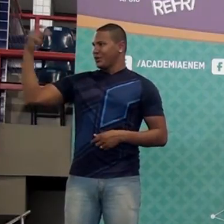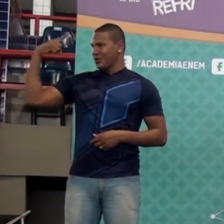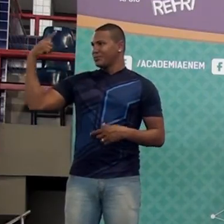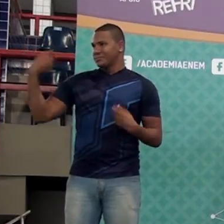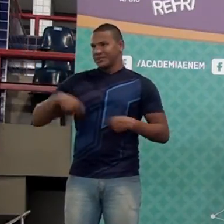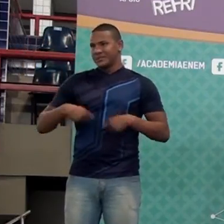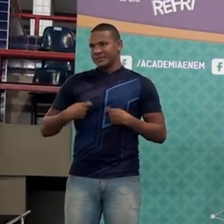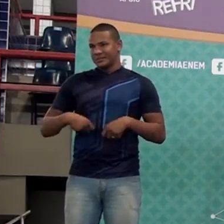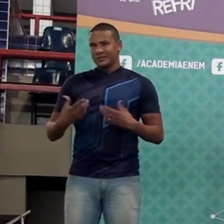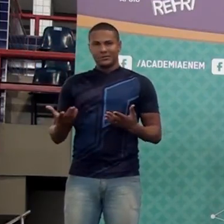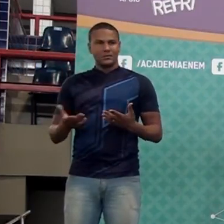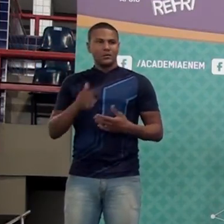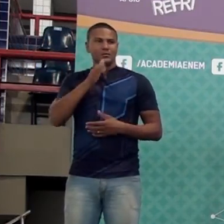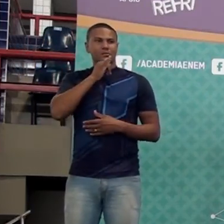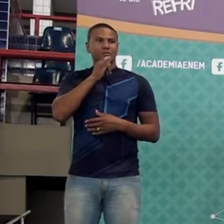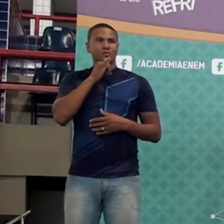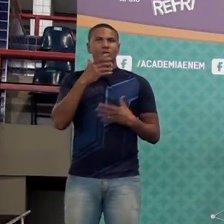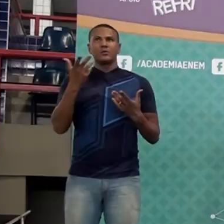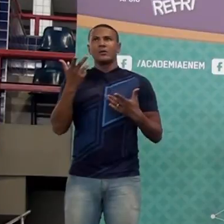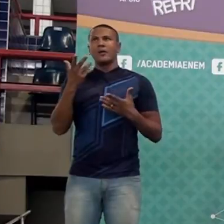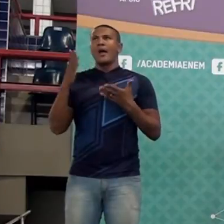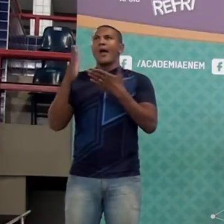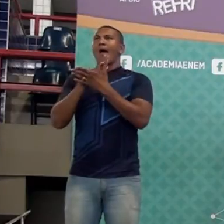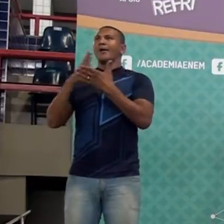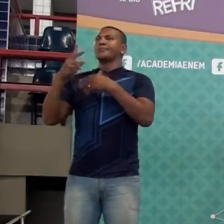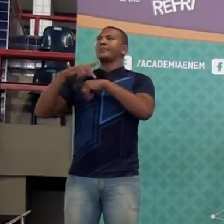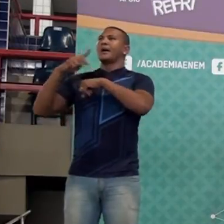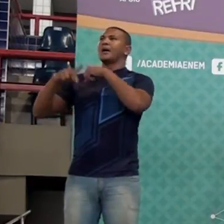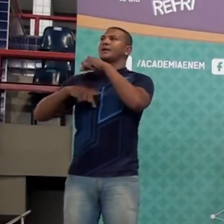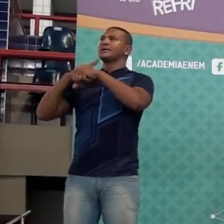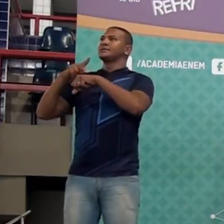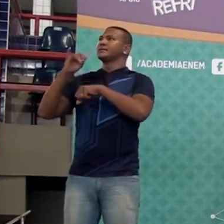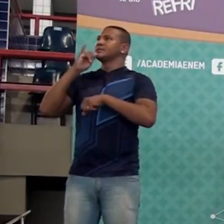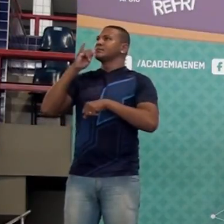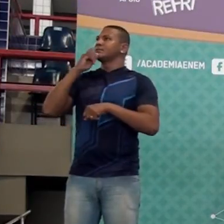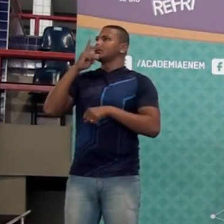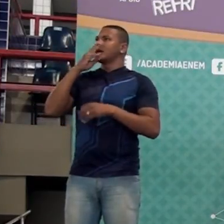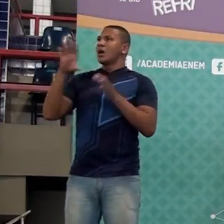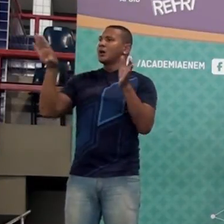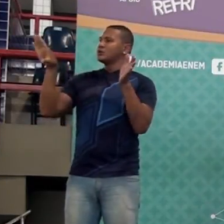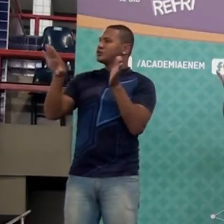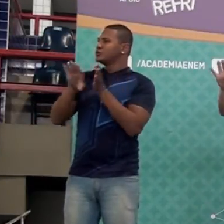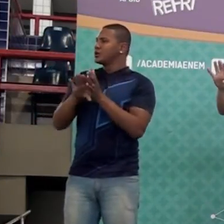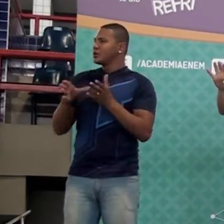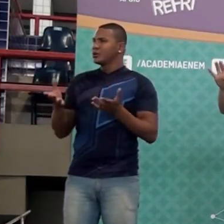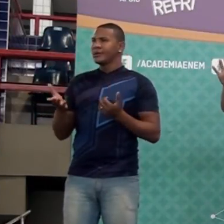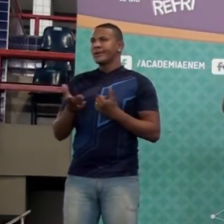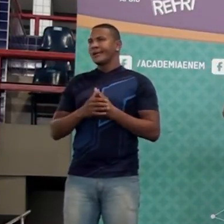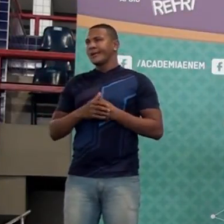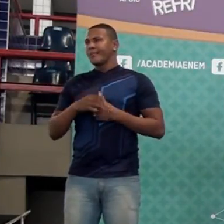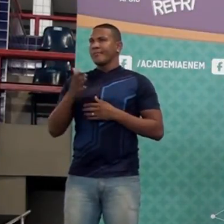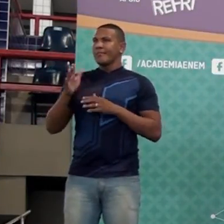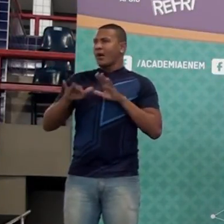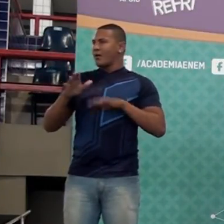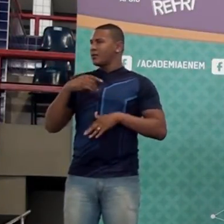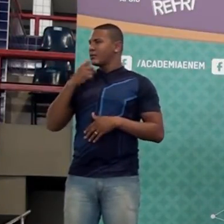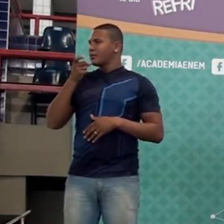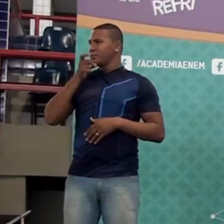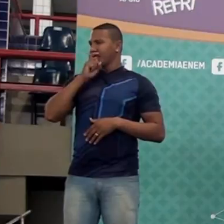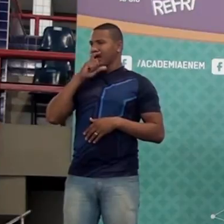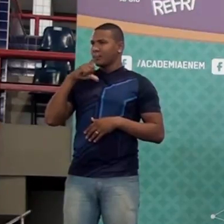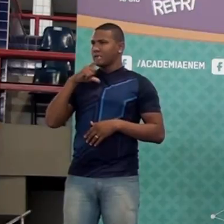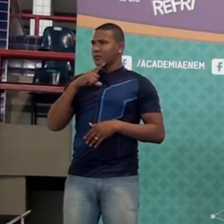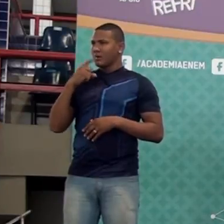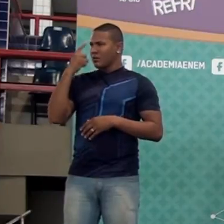por exemplo, em alguns países que quando você chega no período de inverno, só tem 4 horas de sol por